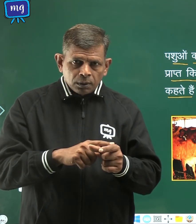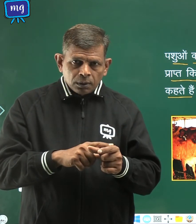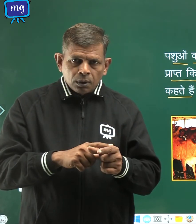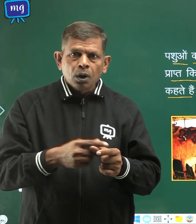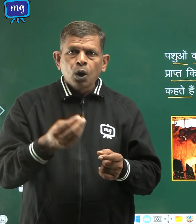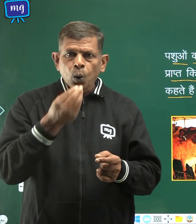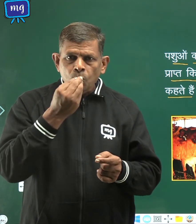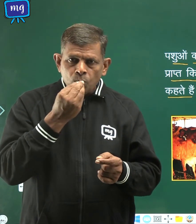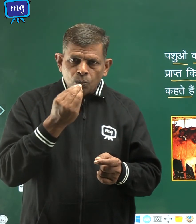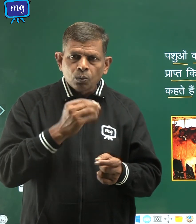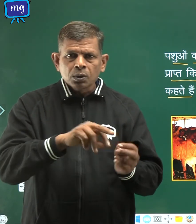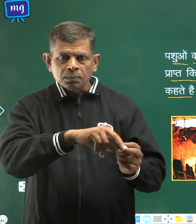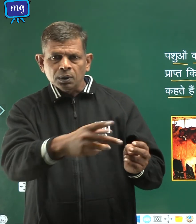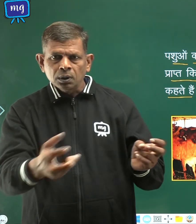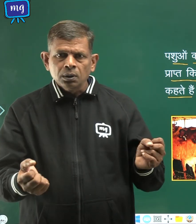भोज्य पदार्थ